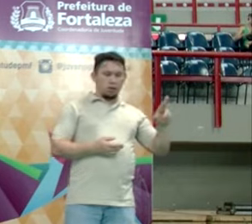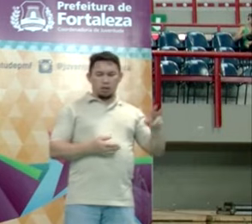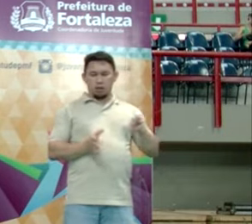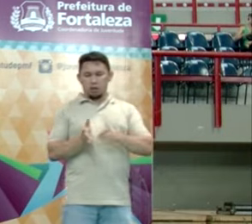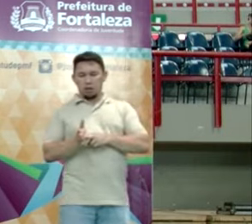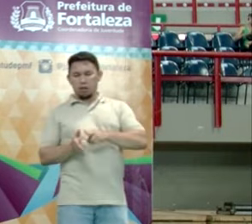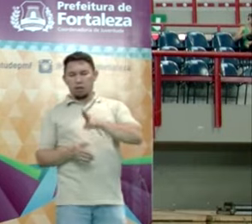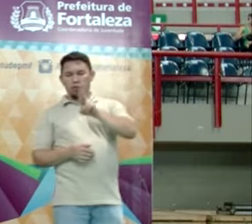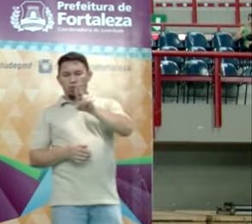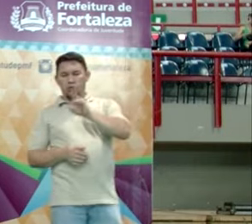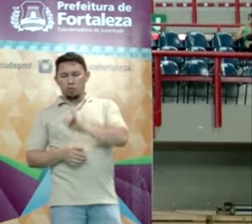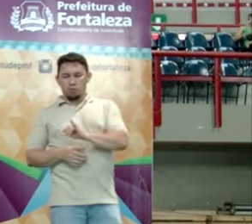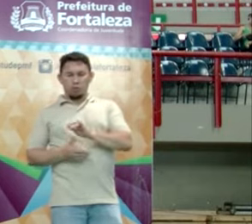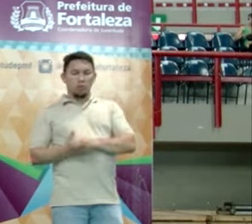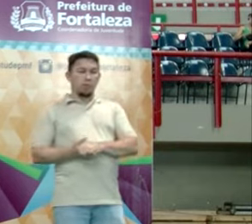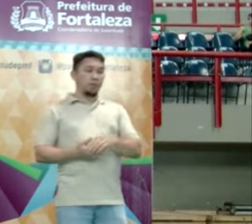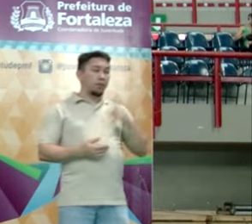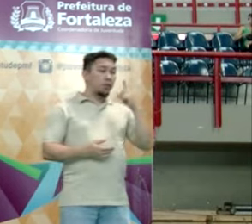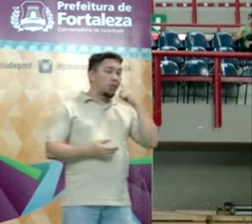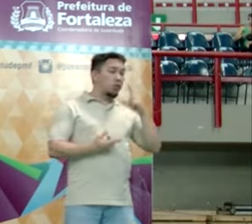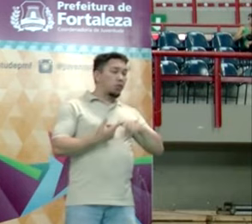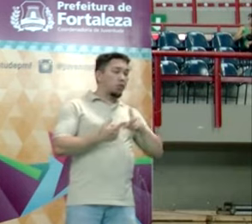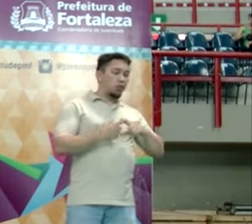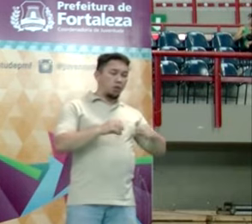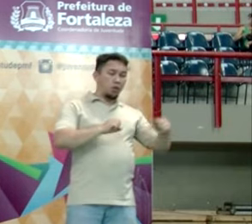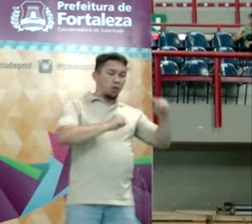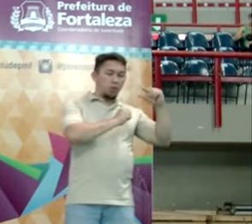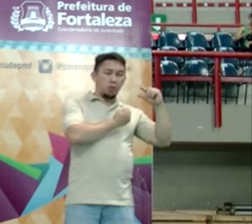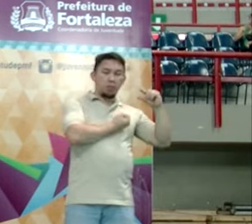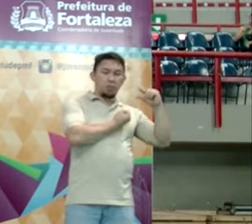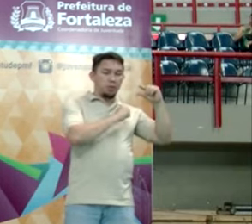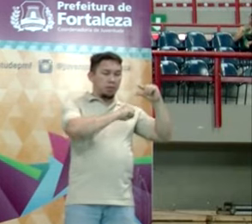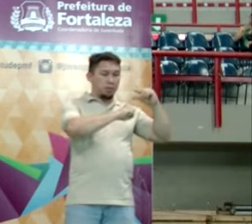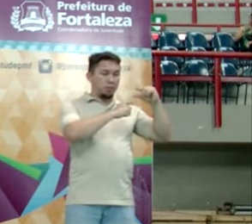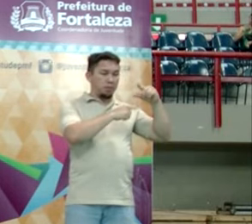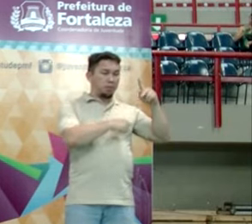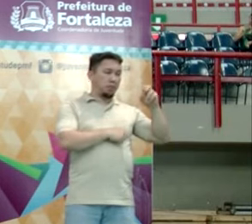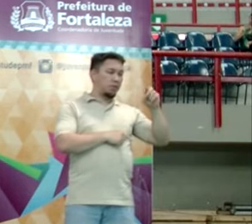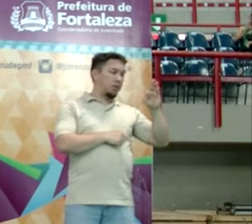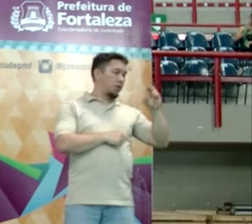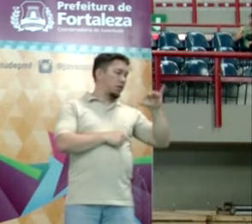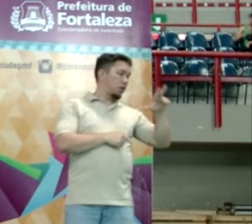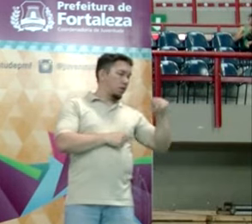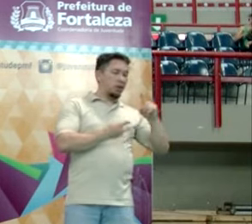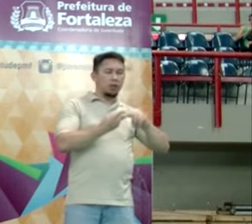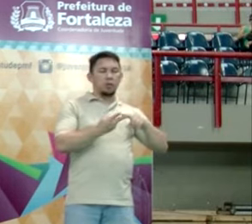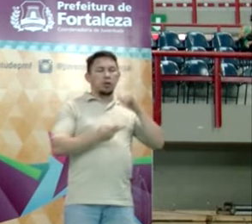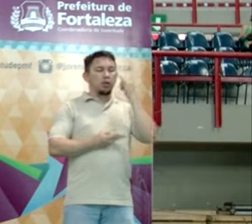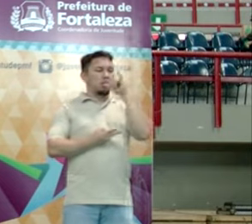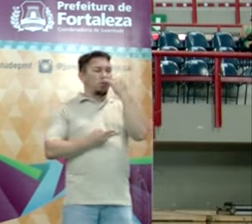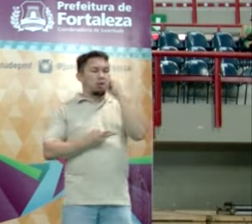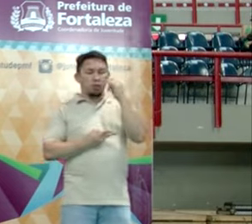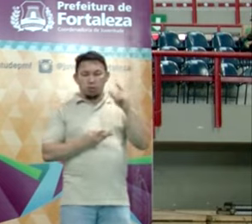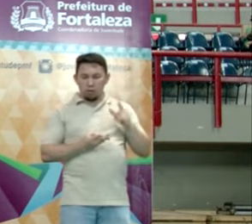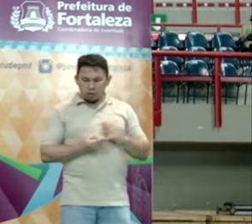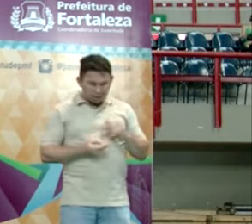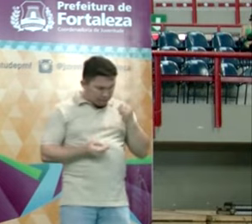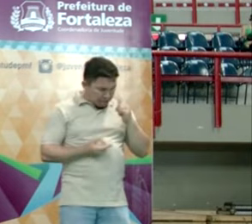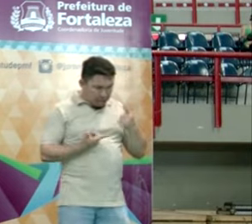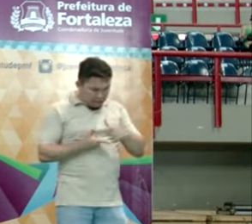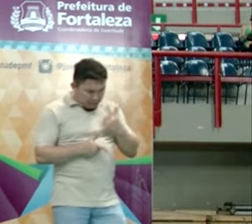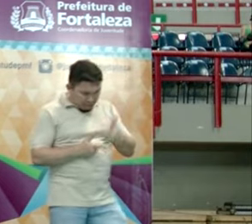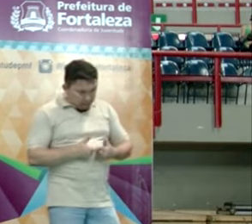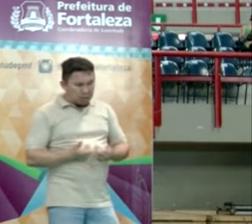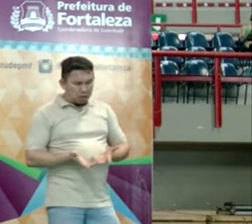questões sobre potência, como a gente observou. Vão ter questões sobre energia. Energia de